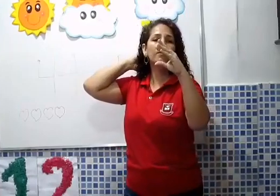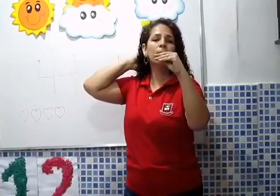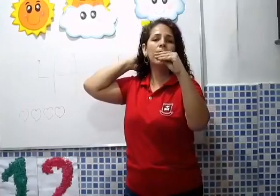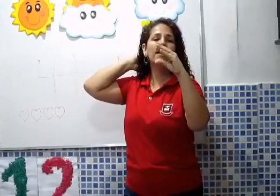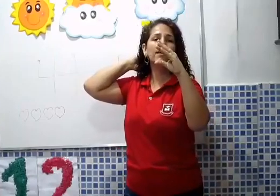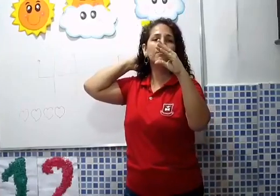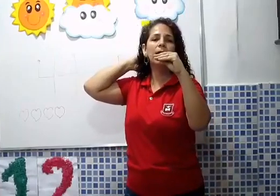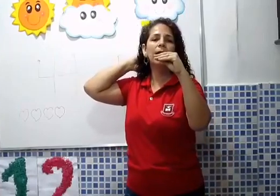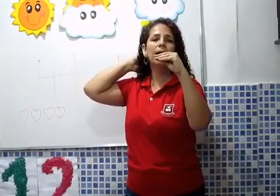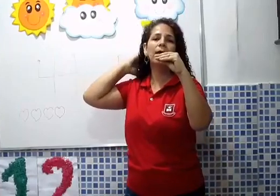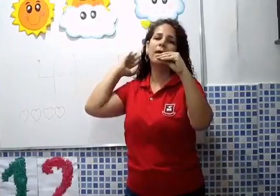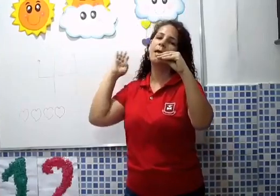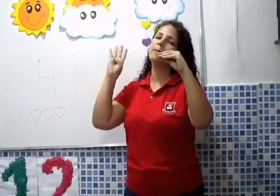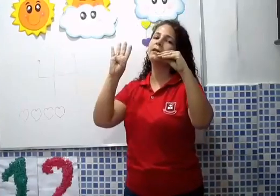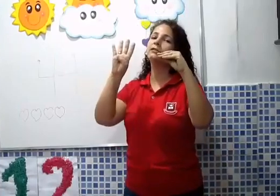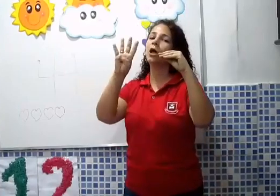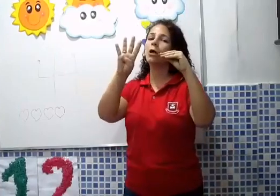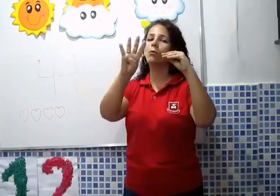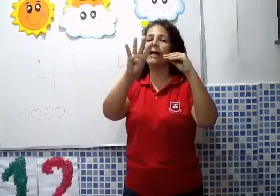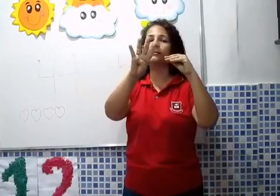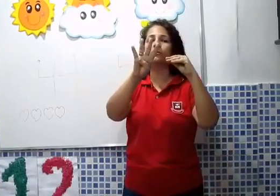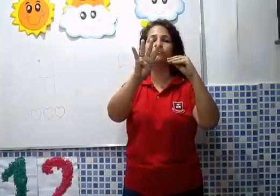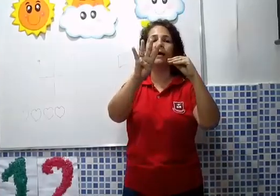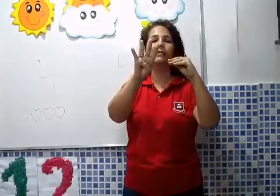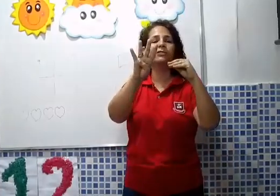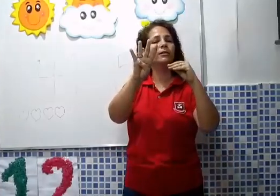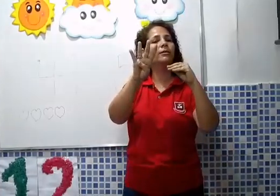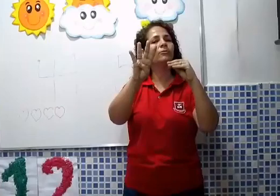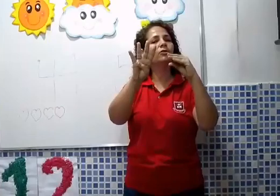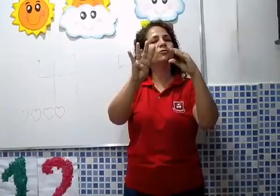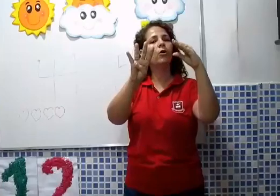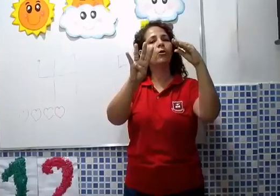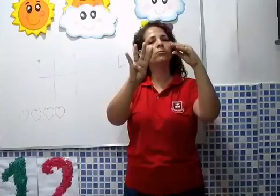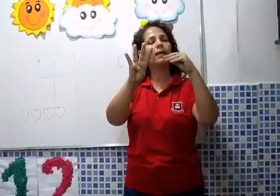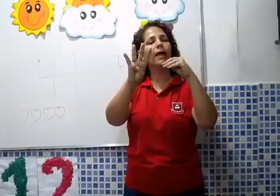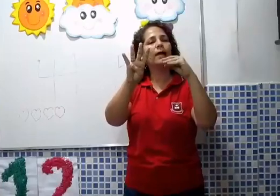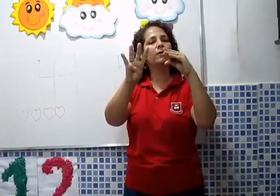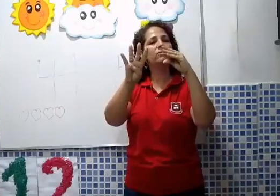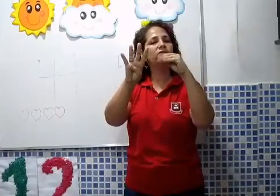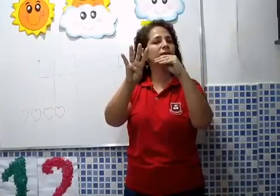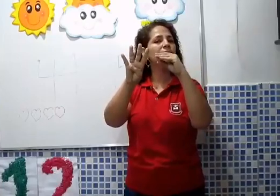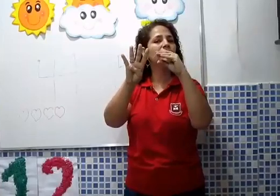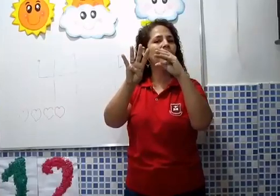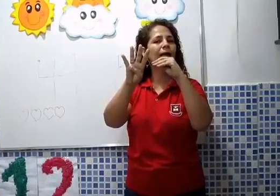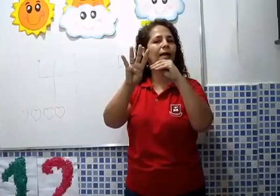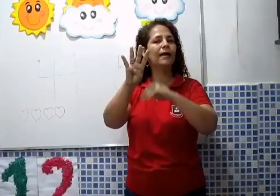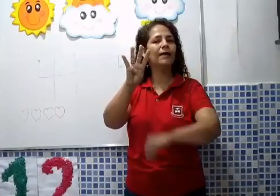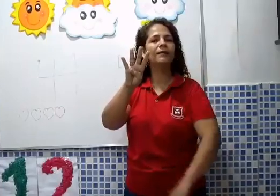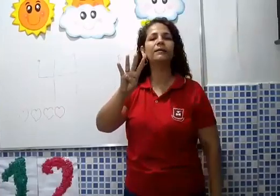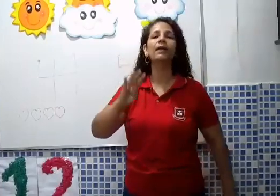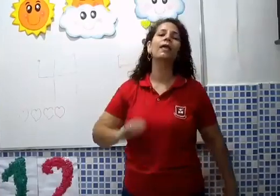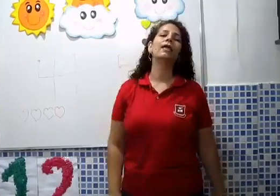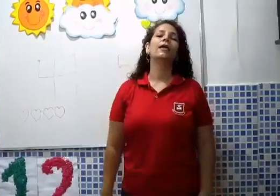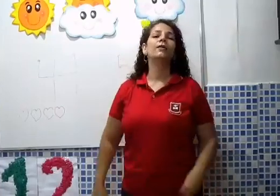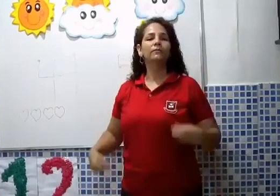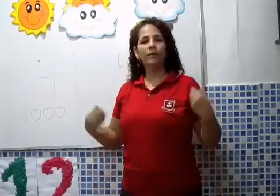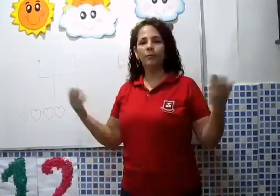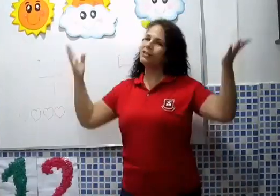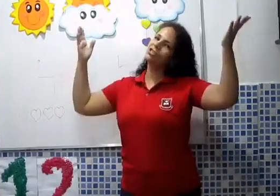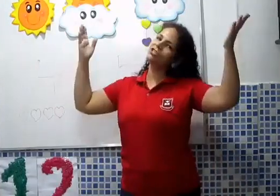pá, pá. Mas só quatro patinhos voltaram de lá. Depois a gente